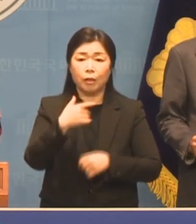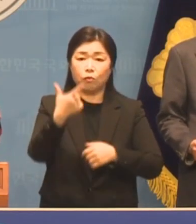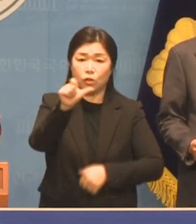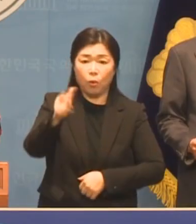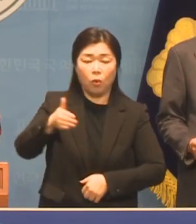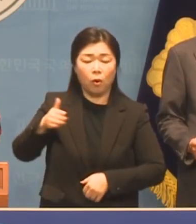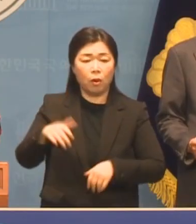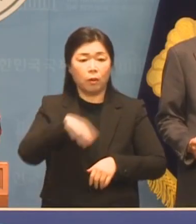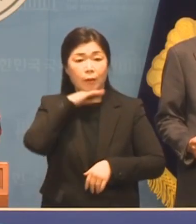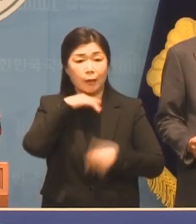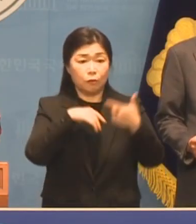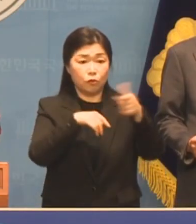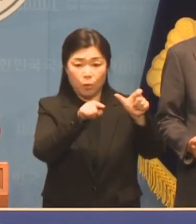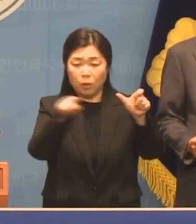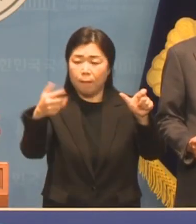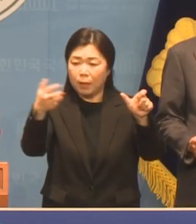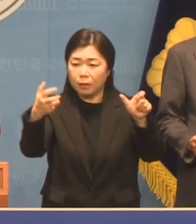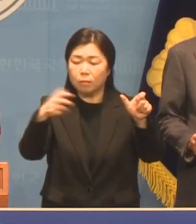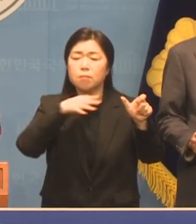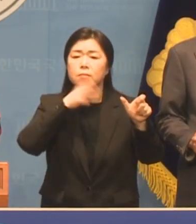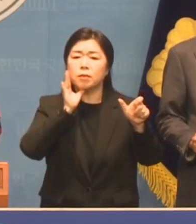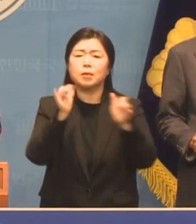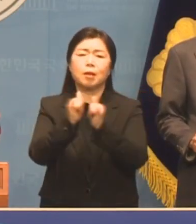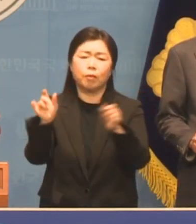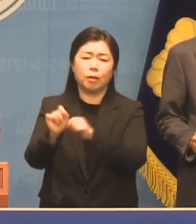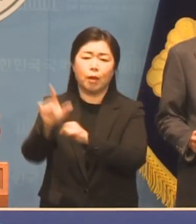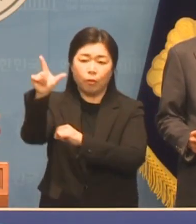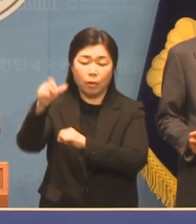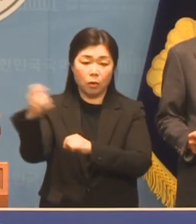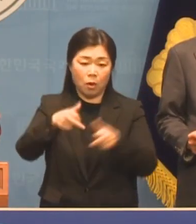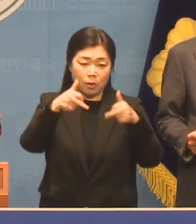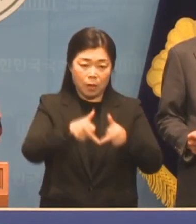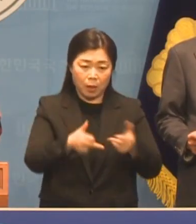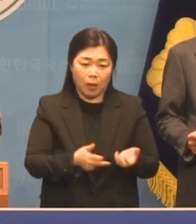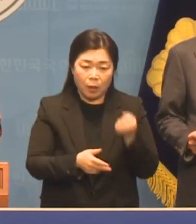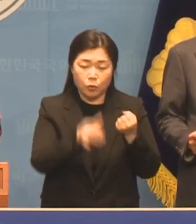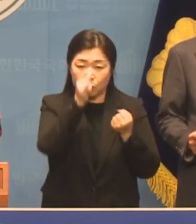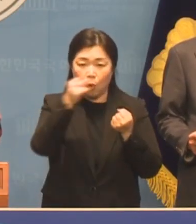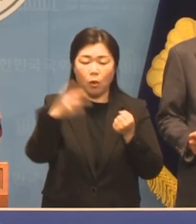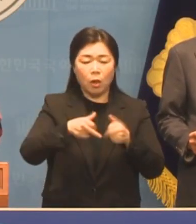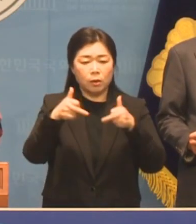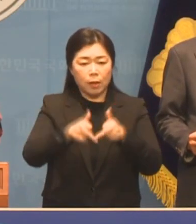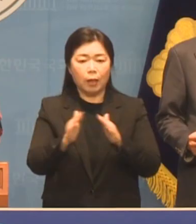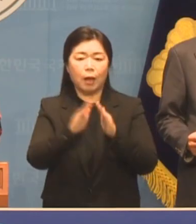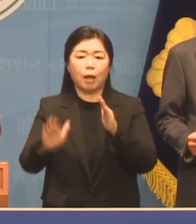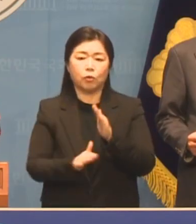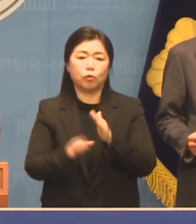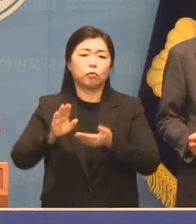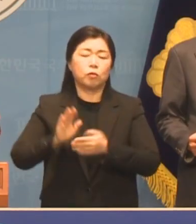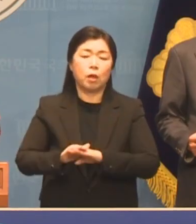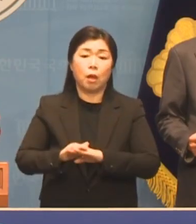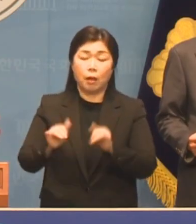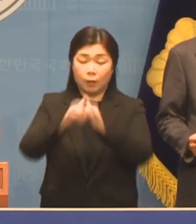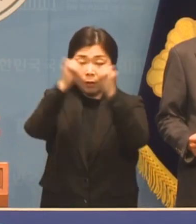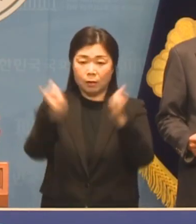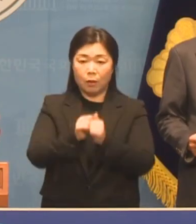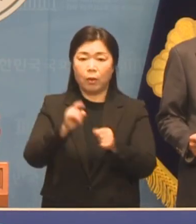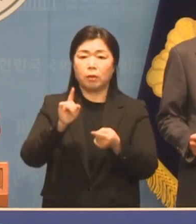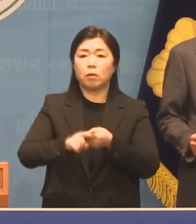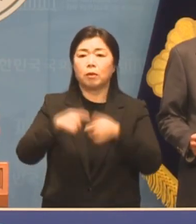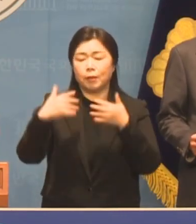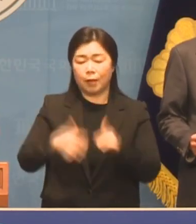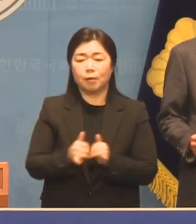65세에서 80세에 이르는 노년층이었고 장애를 가지고 있거나 장애인 가족을 둔 사회적